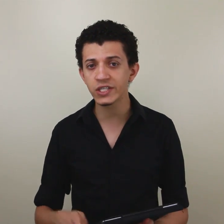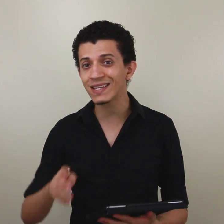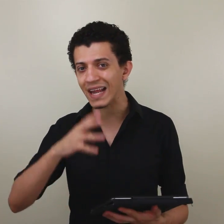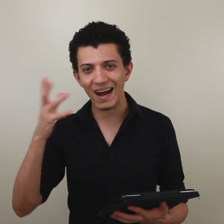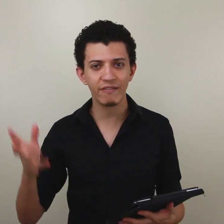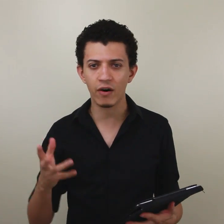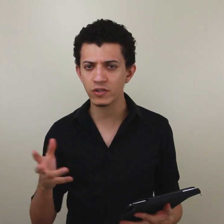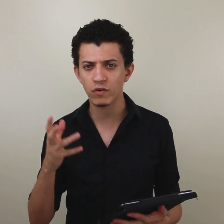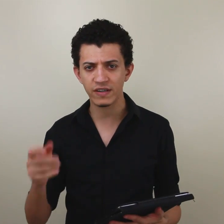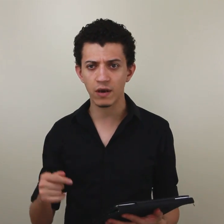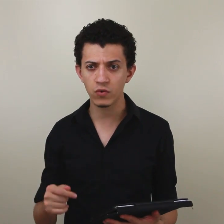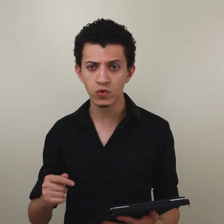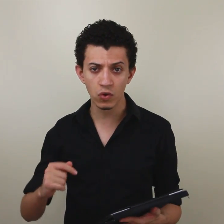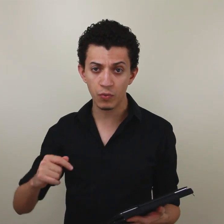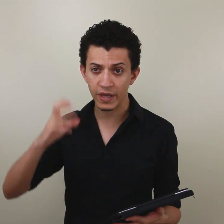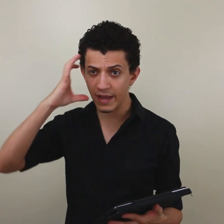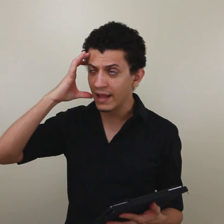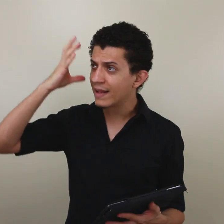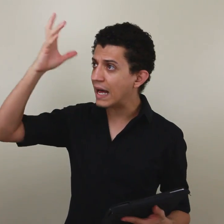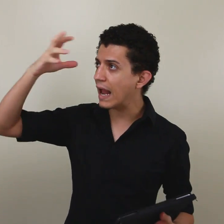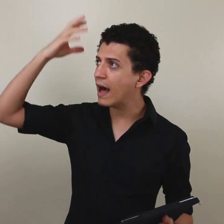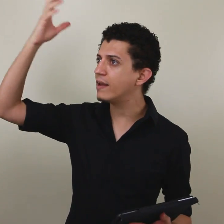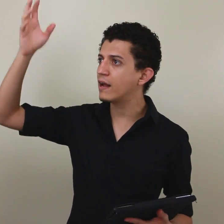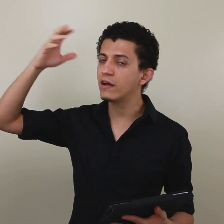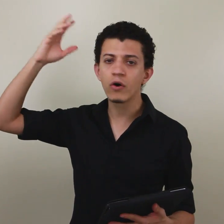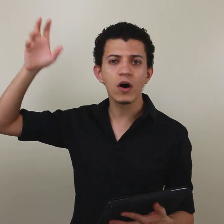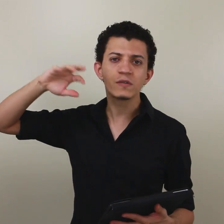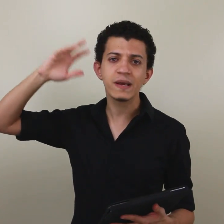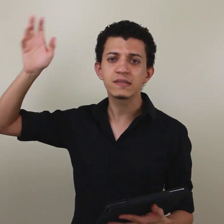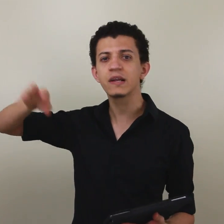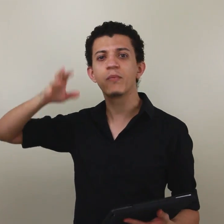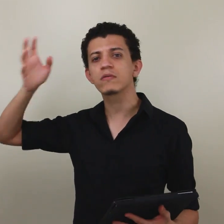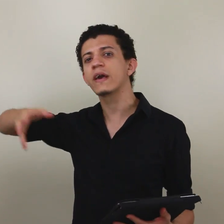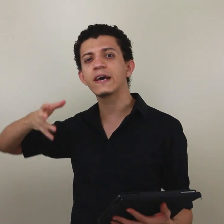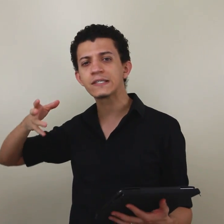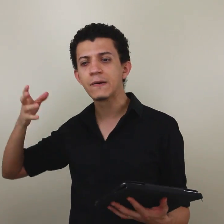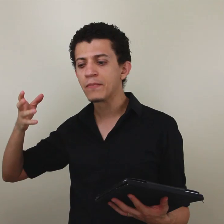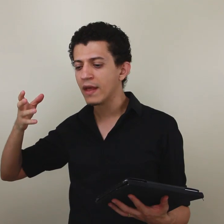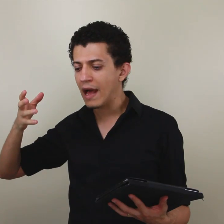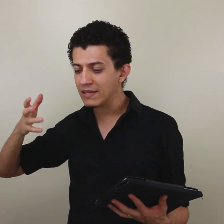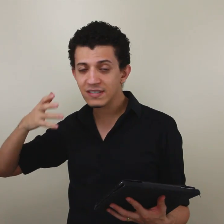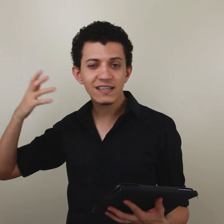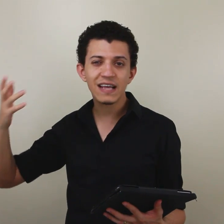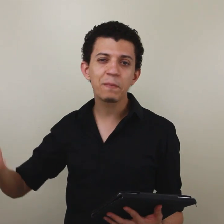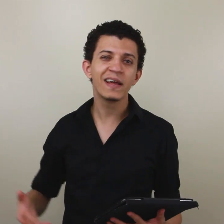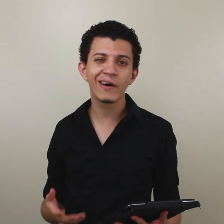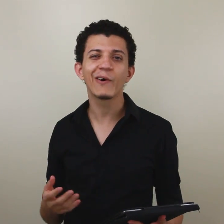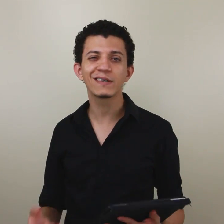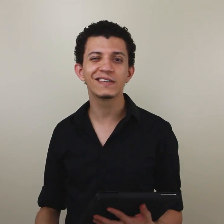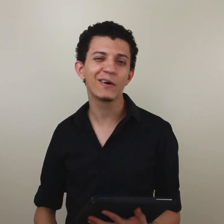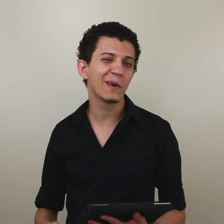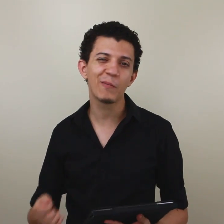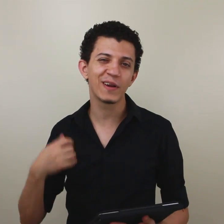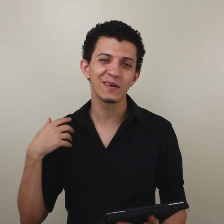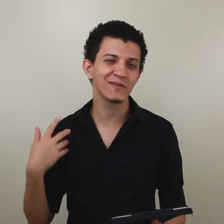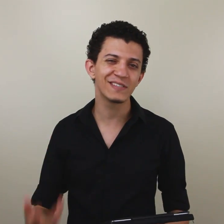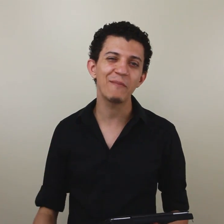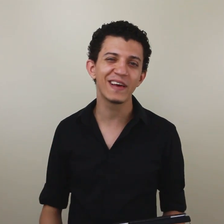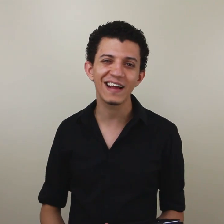que trava na hora de conversar com o surdo, porque está lá na neurose pensando em português. Às vezes nem sabe que é neurose, né? Eu, por exemplo, não sabia lá